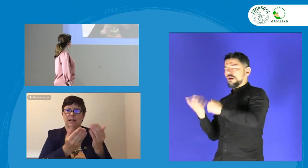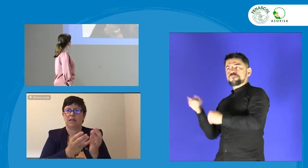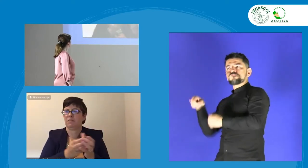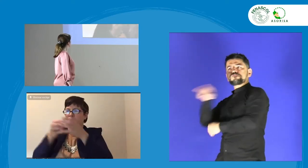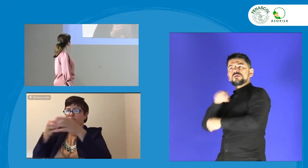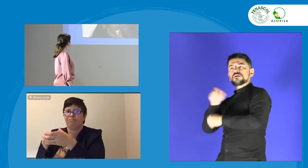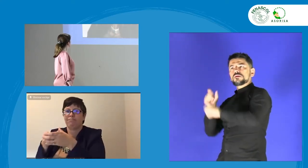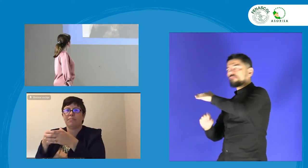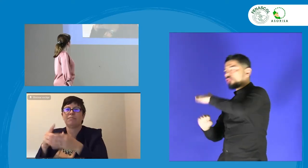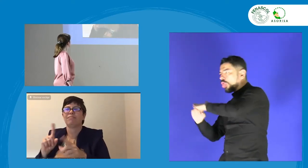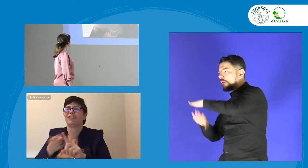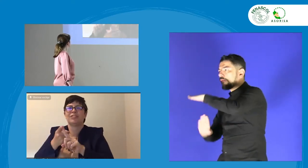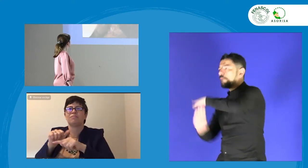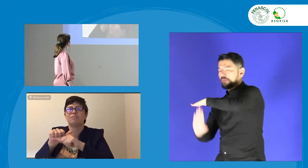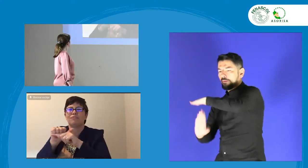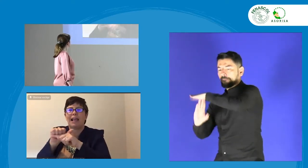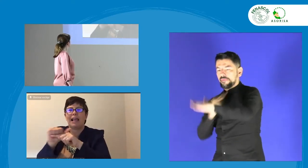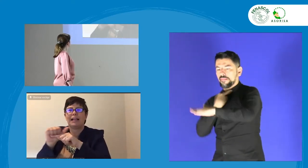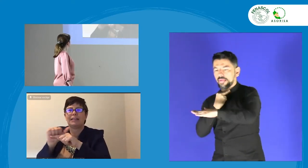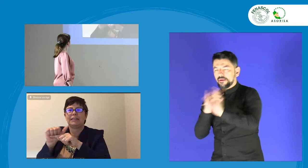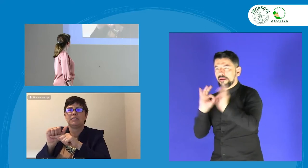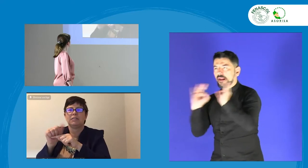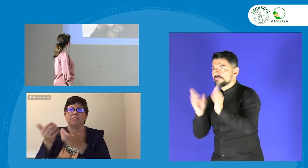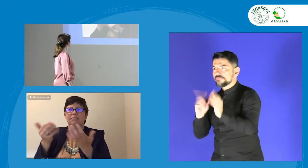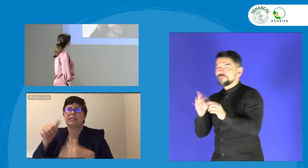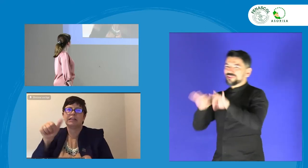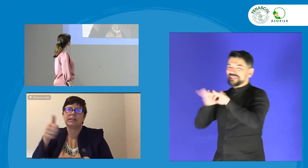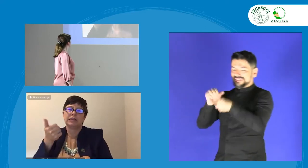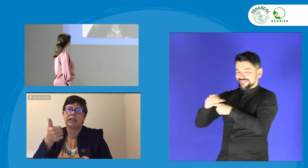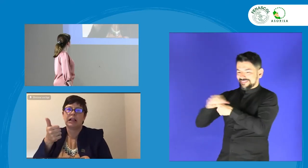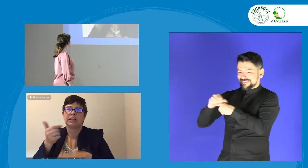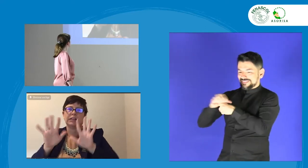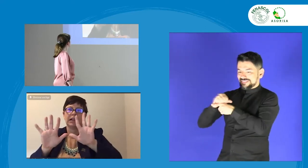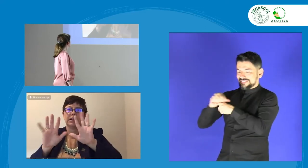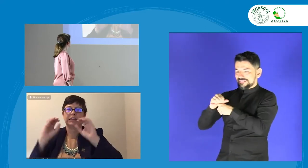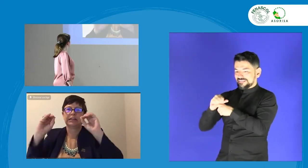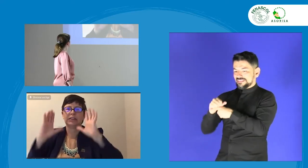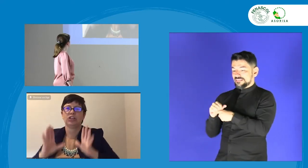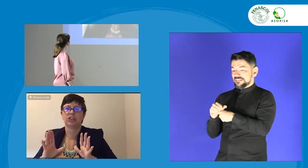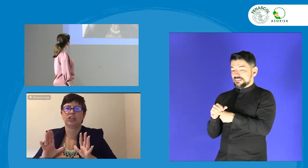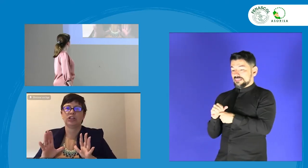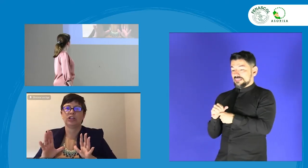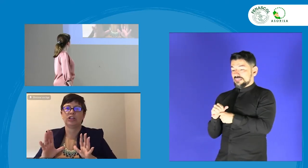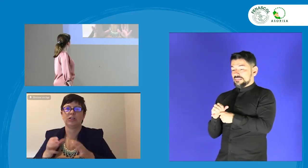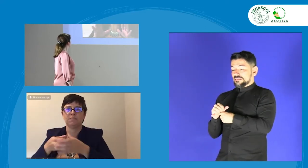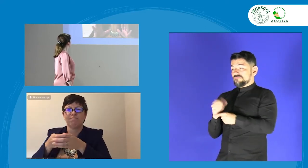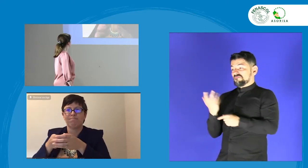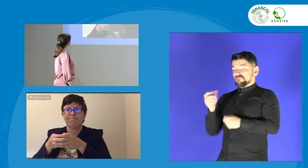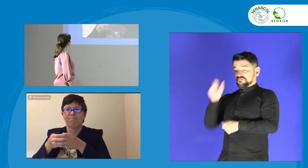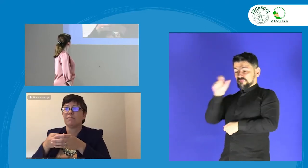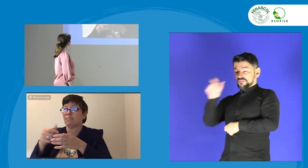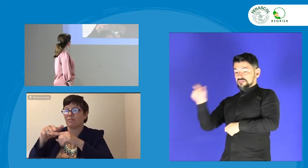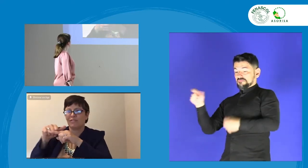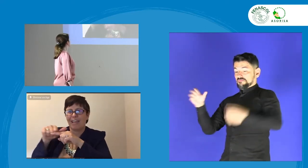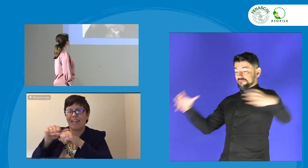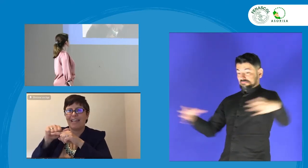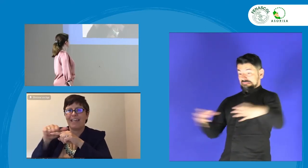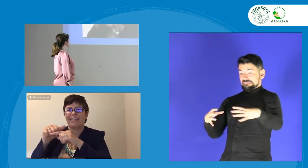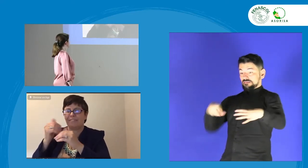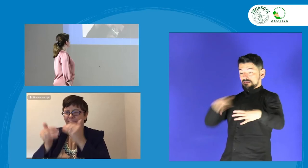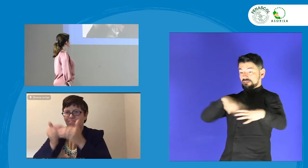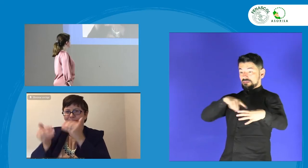la misma comunidad sorda busca otros espacios, otro tipo de prácticas, por ejemplo, tener